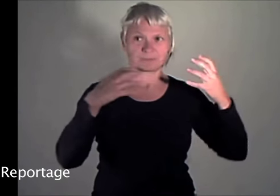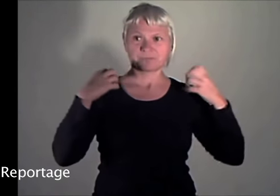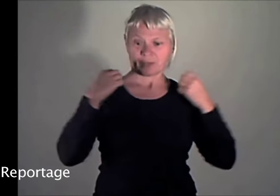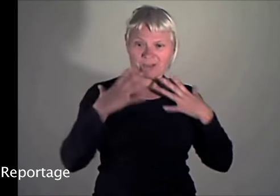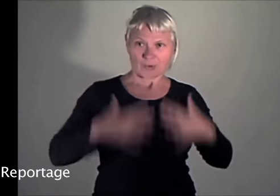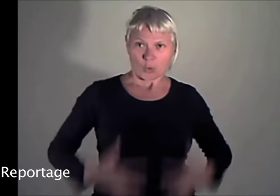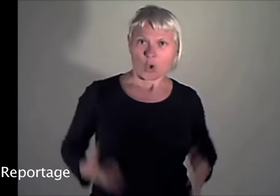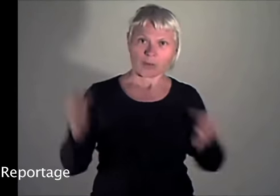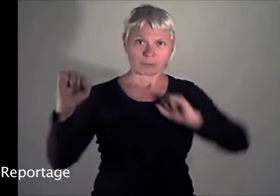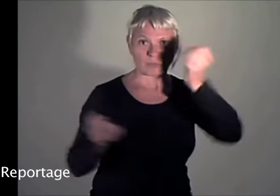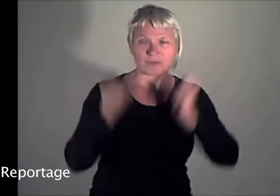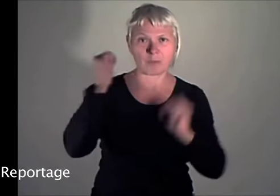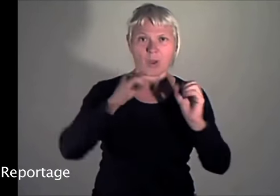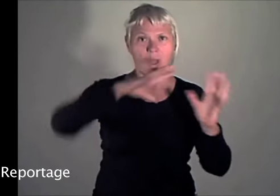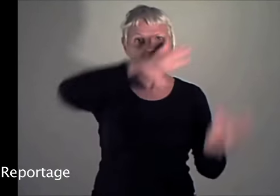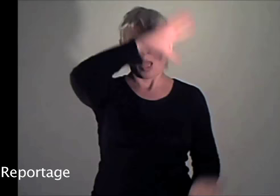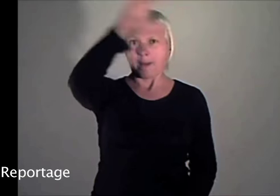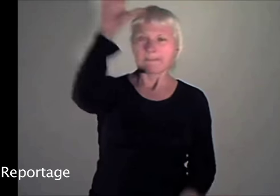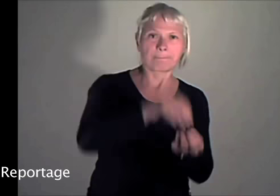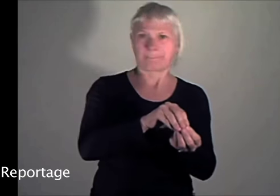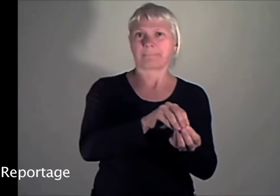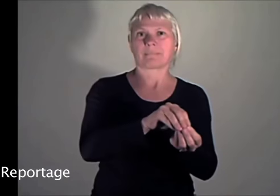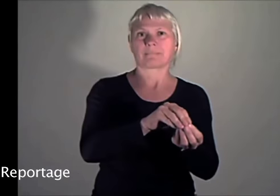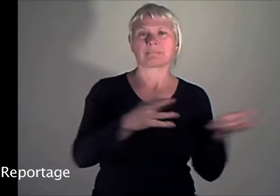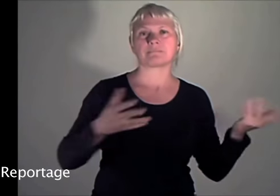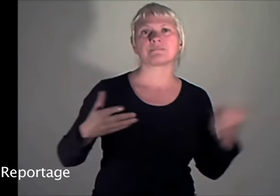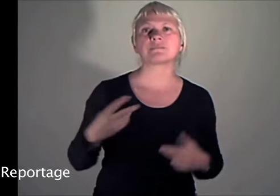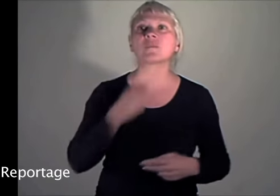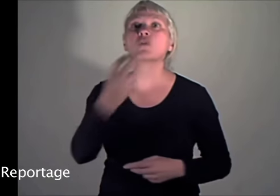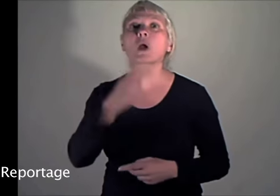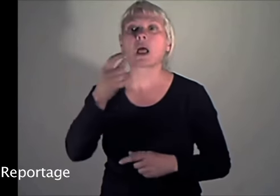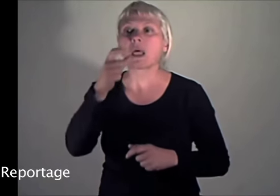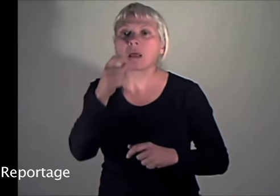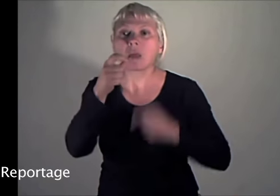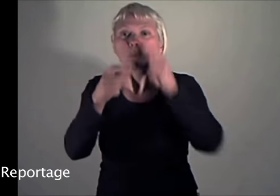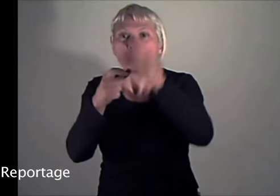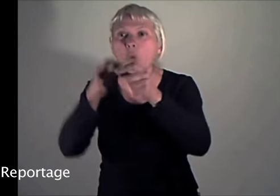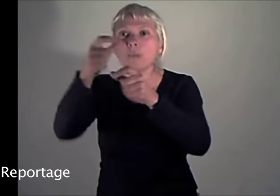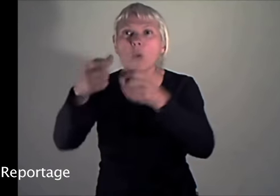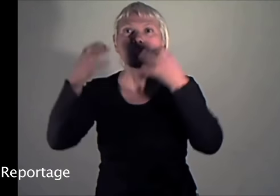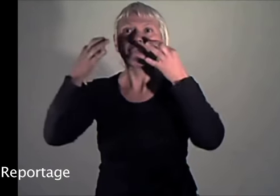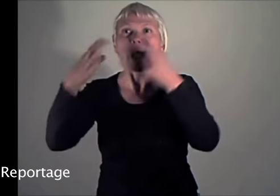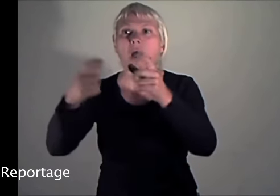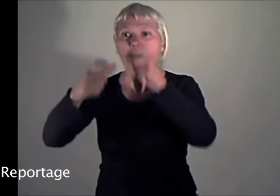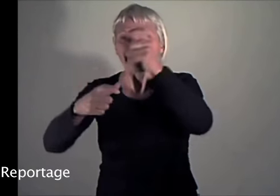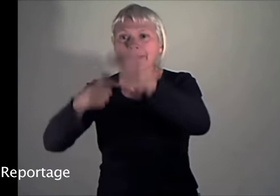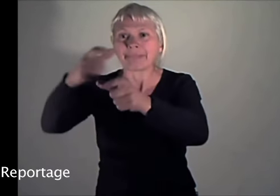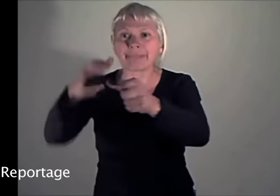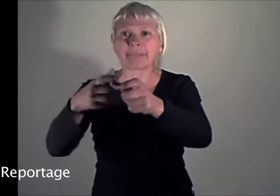est linéaire, une chose après l'autre. En langue des signes, en même temps, on peut faire plusieurs choses. Tu vois, je conduis là par exemple, je suis en train de conduire. Et tu vois,